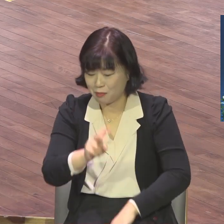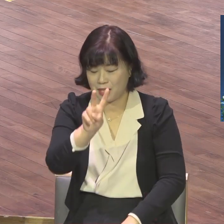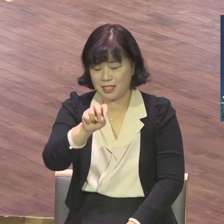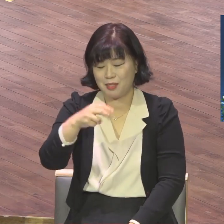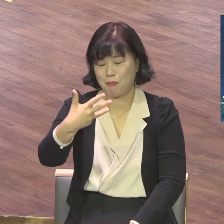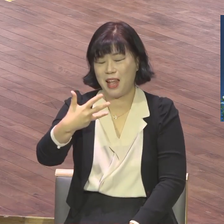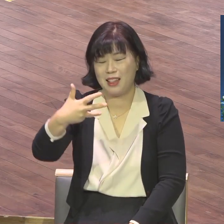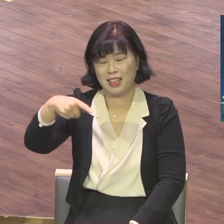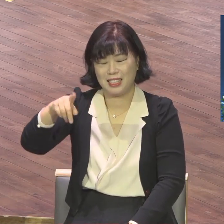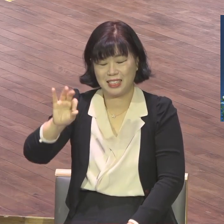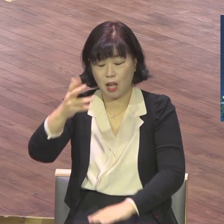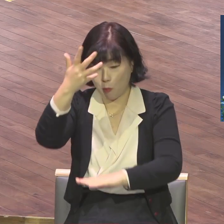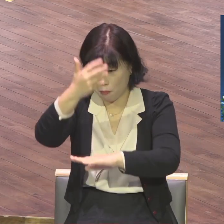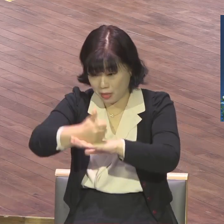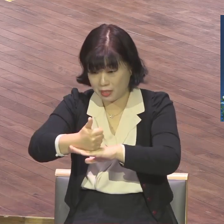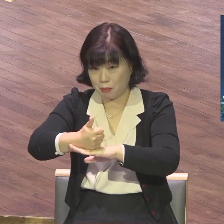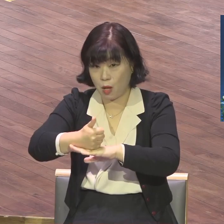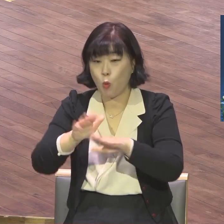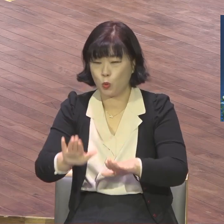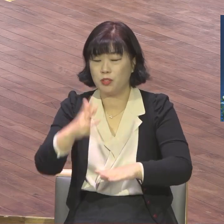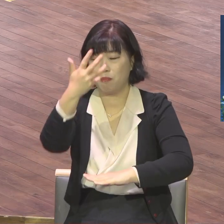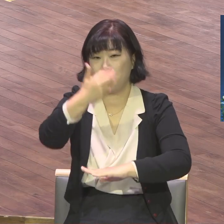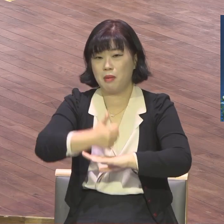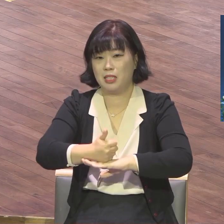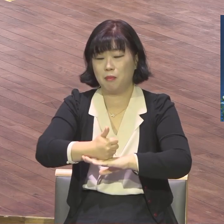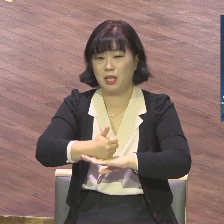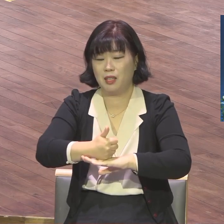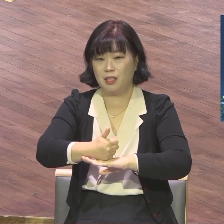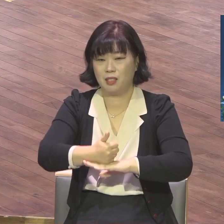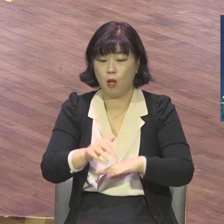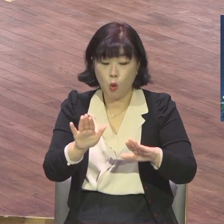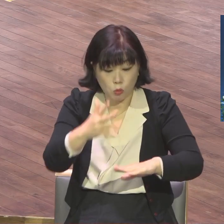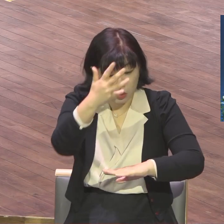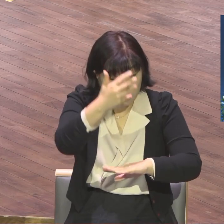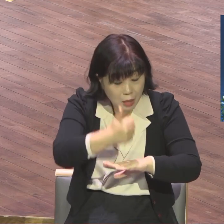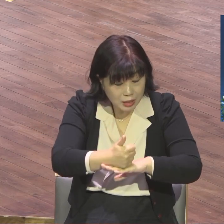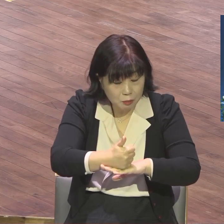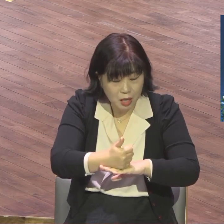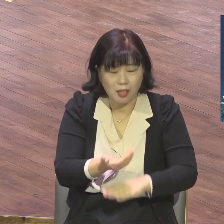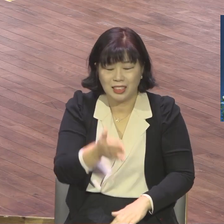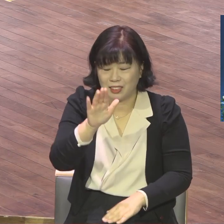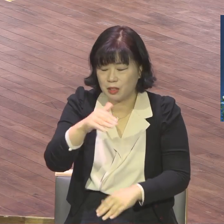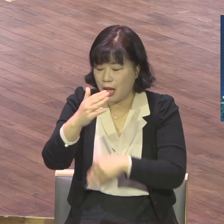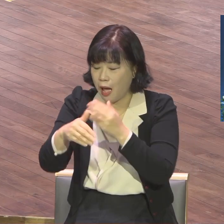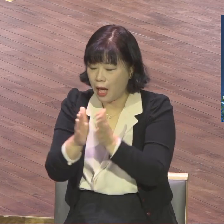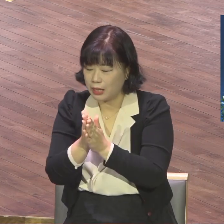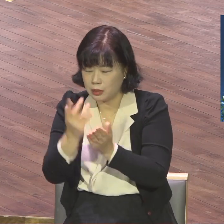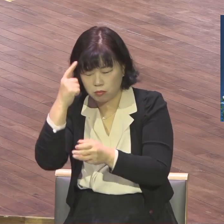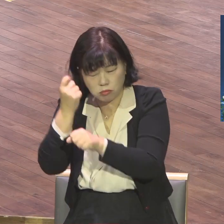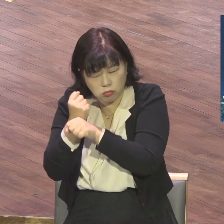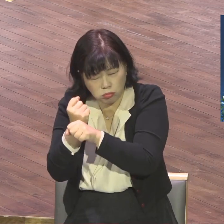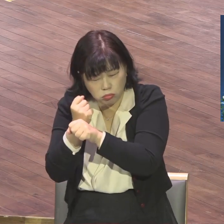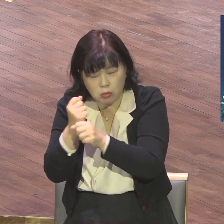마무리가 되는데, 그런데 이 성경학자들은 사도행전의 이 마지막